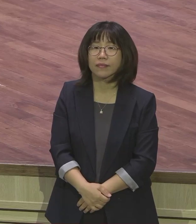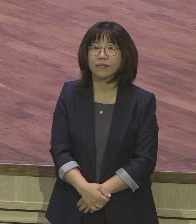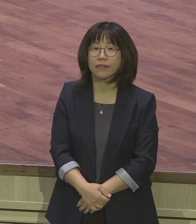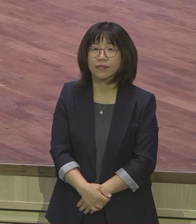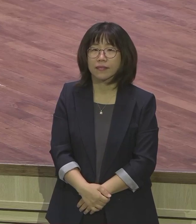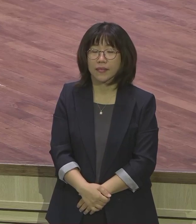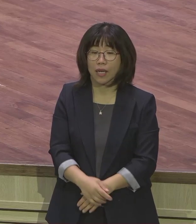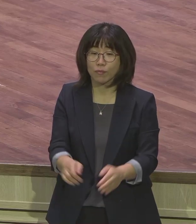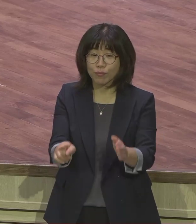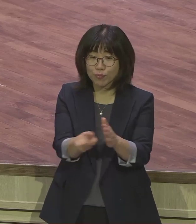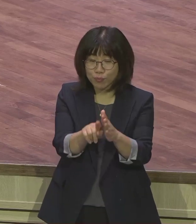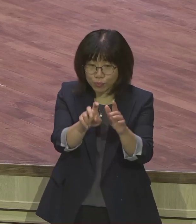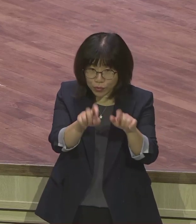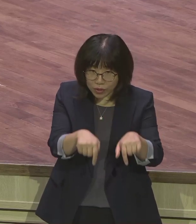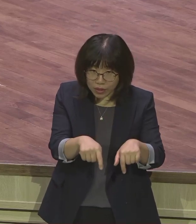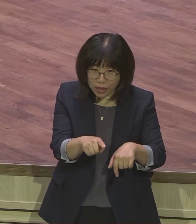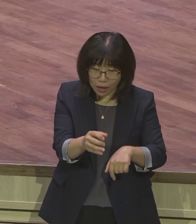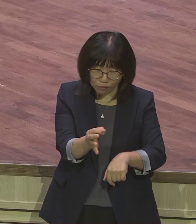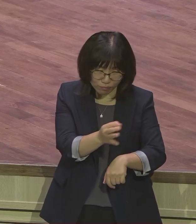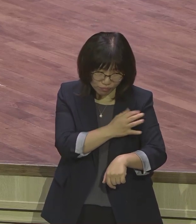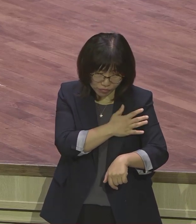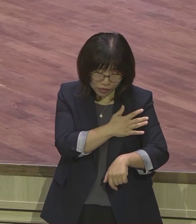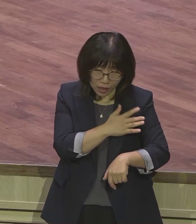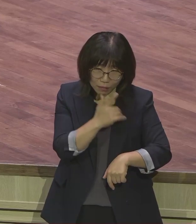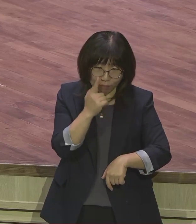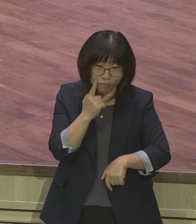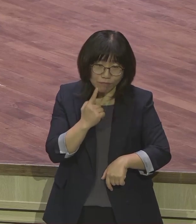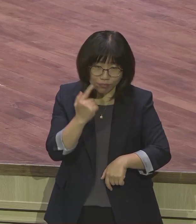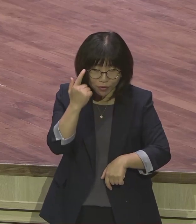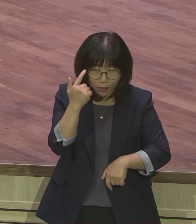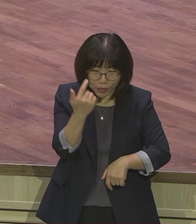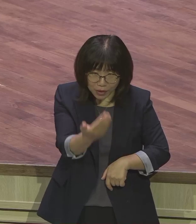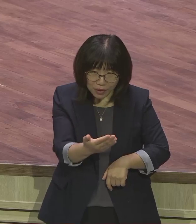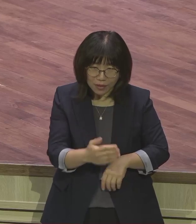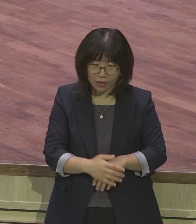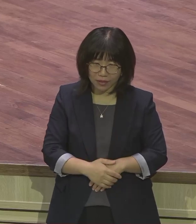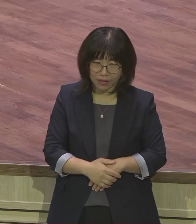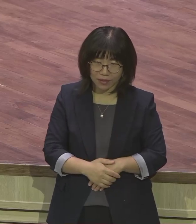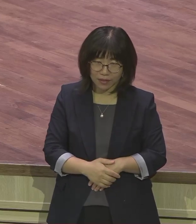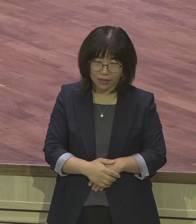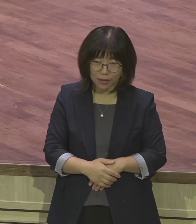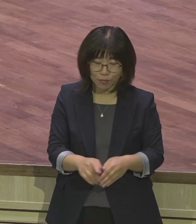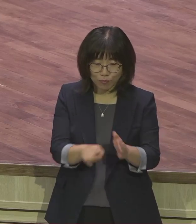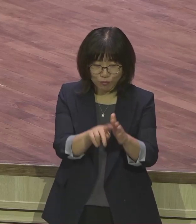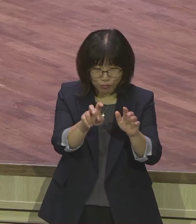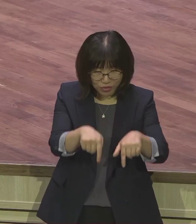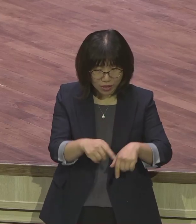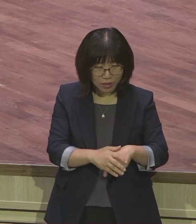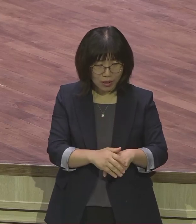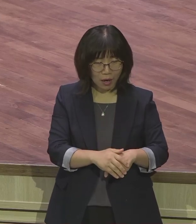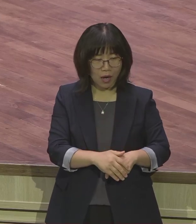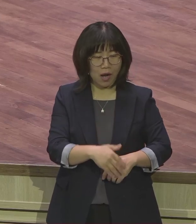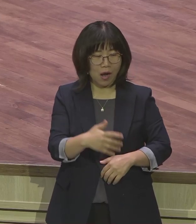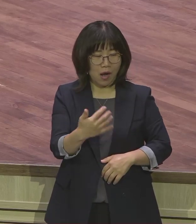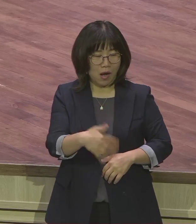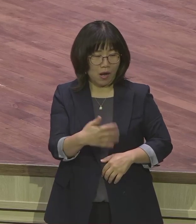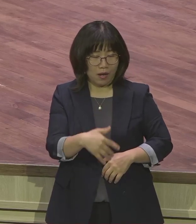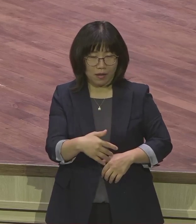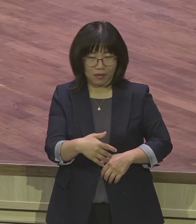불신자가 부럽습니까 불신자가 여러보다 커 보입니까 은혜 덜 받아서 그래요